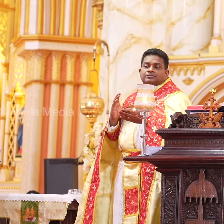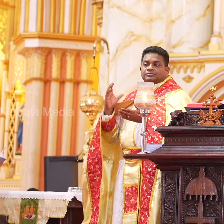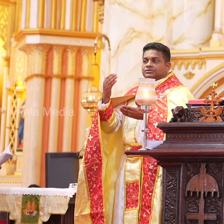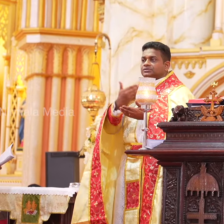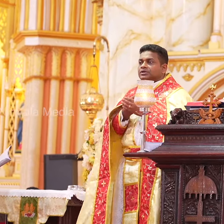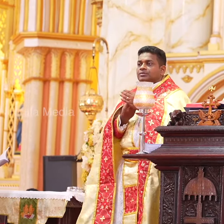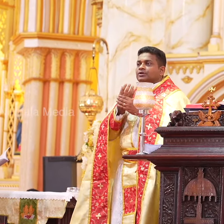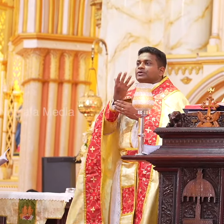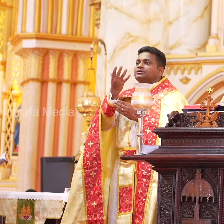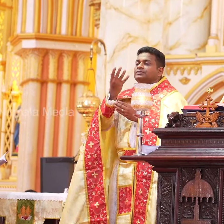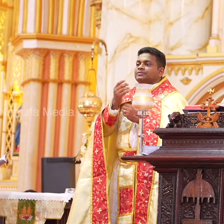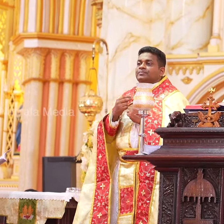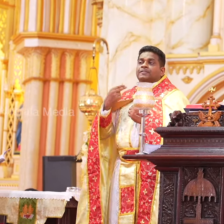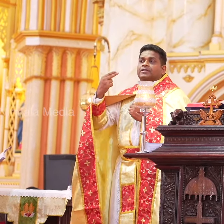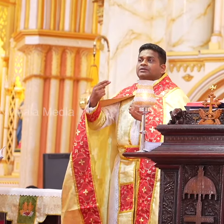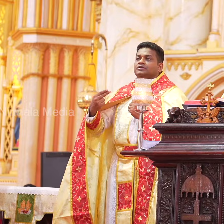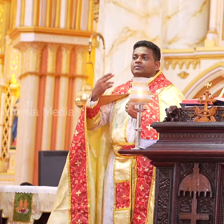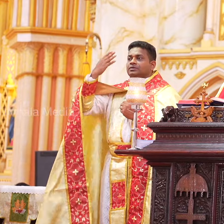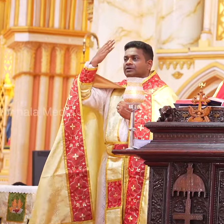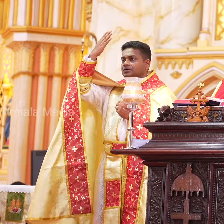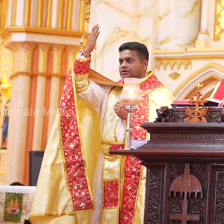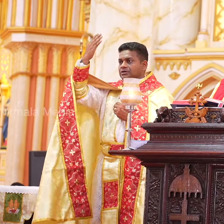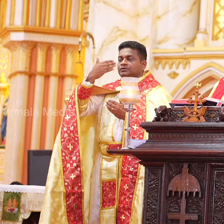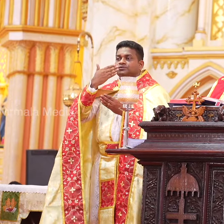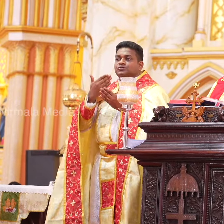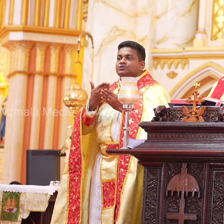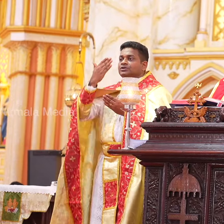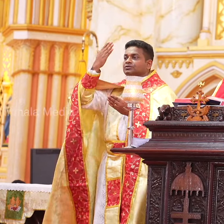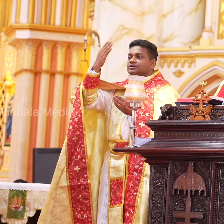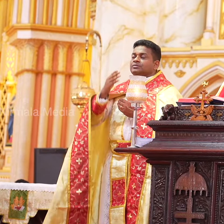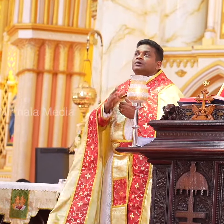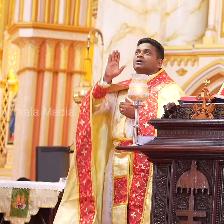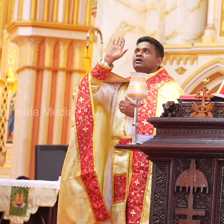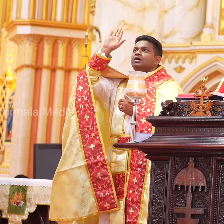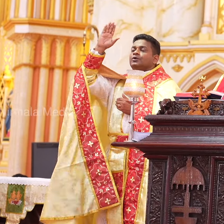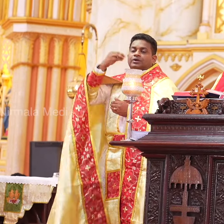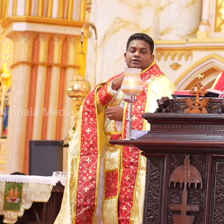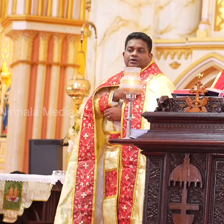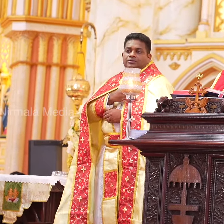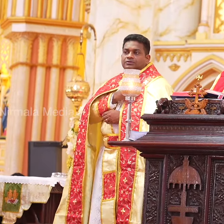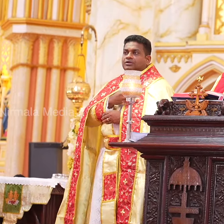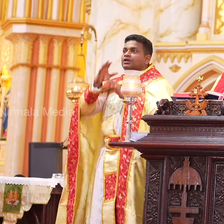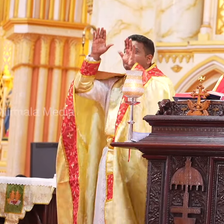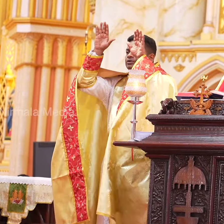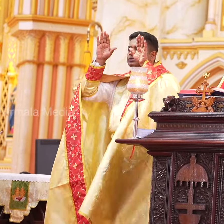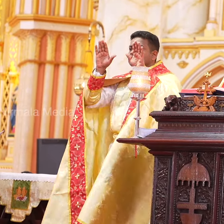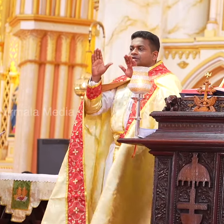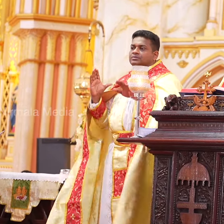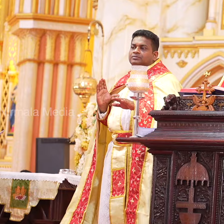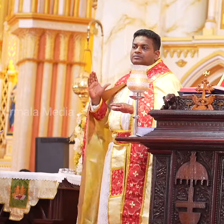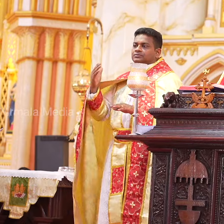ഞങ്ങളിൽ ഫലമണിയുന്നതിനും നിരന്തരം ഞങ്ങൾ അങ്ങയെ തുതിക്കുന്നതിനും അങ്ങയുടെ കാരുണ്യത്താലും അനുഗ്രഹത്താലും